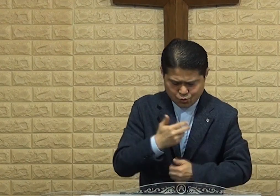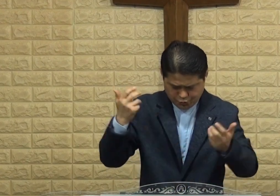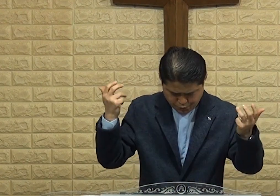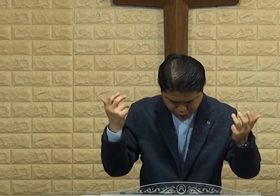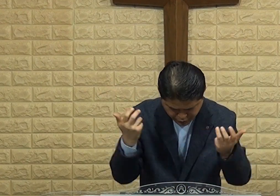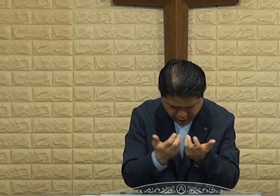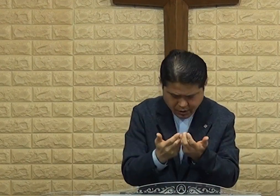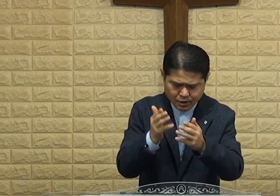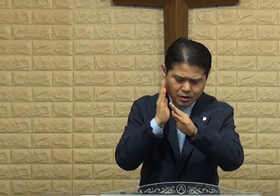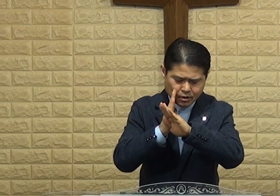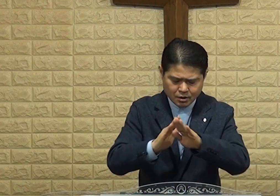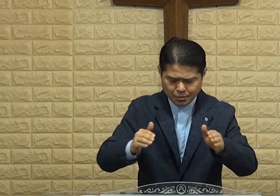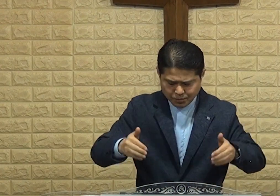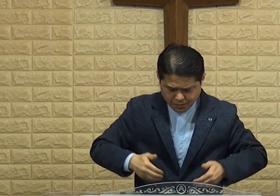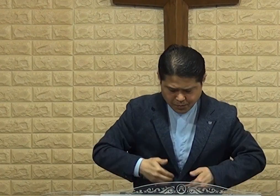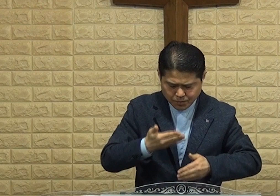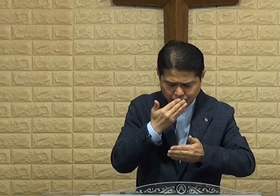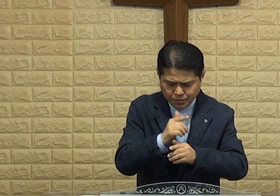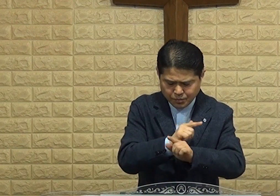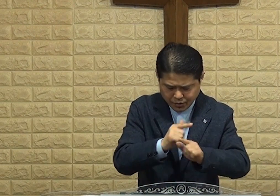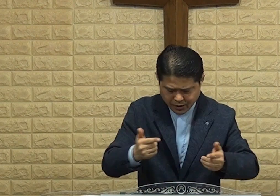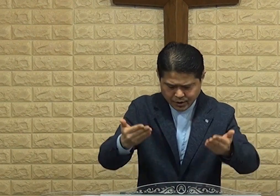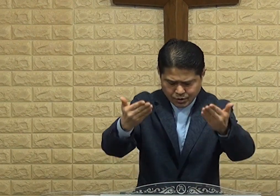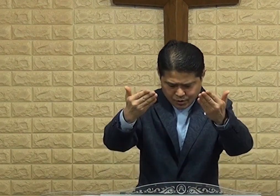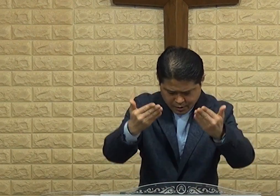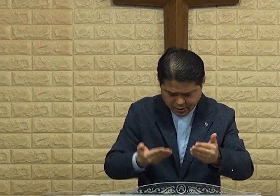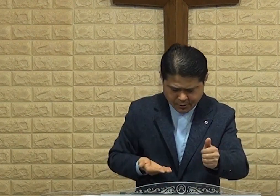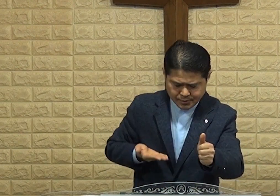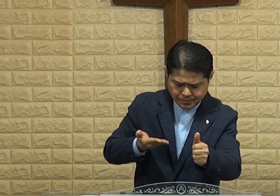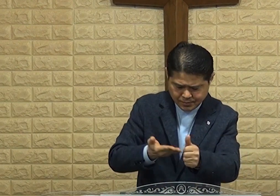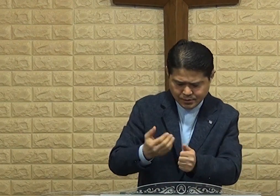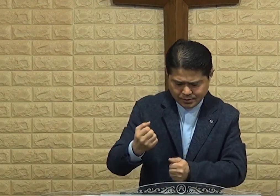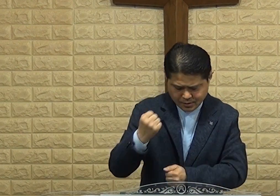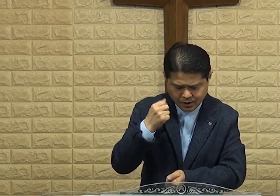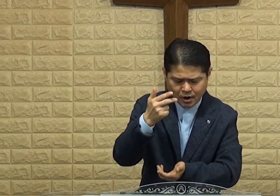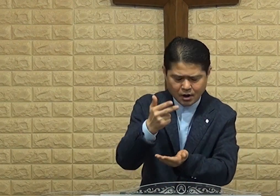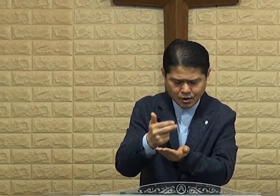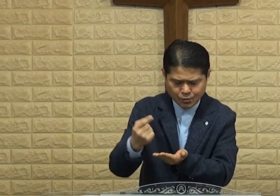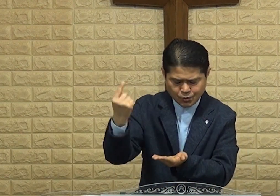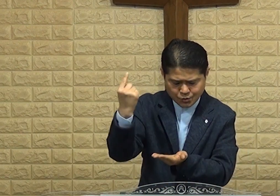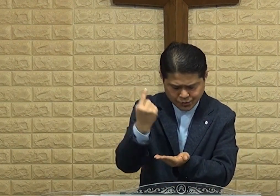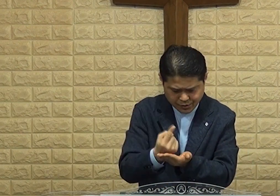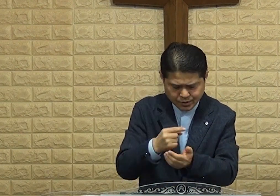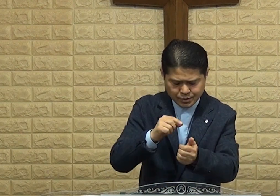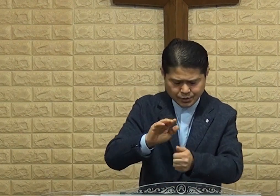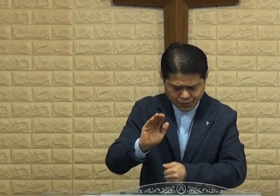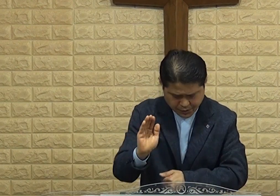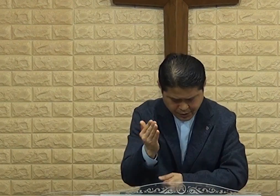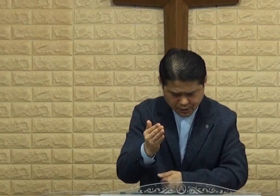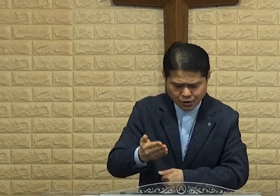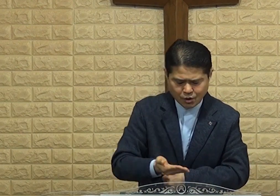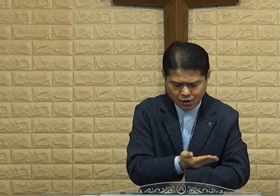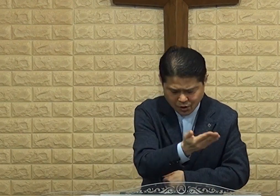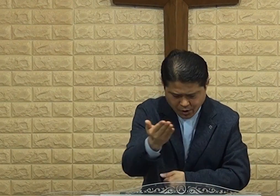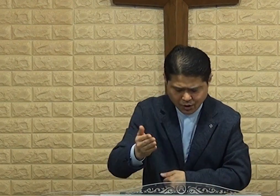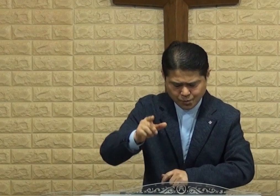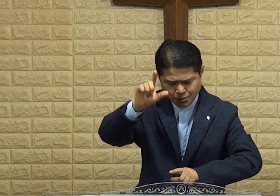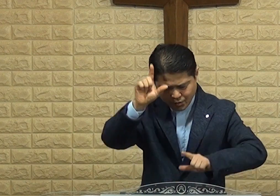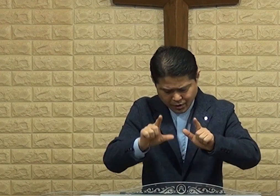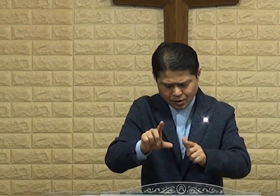우리가 큰 재물은 없지만 정말 그 먹을 것을 다 우리에게 입히시고 또 능력을 주시는 하나님이십니다.